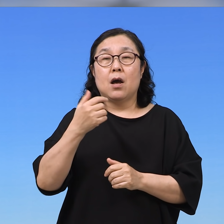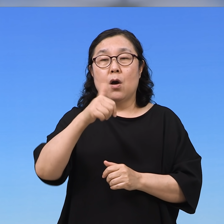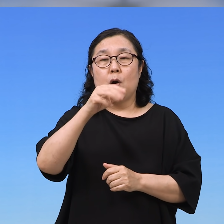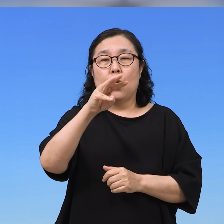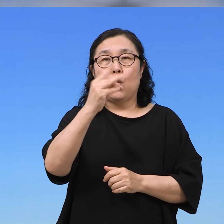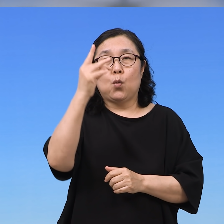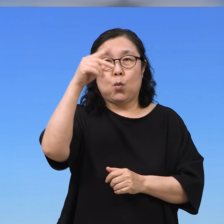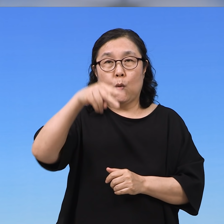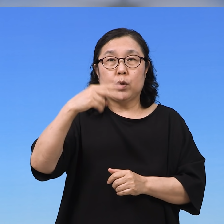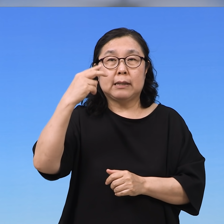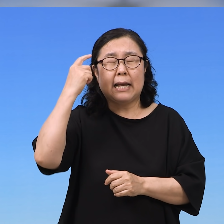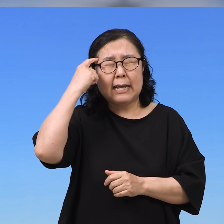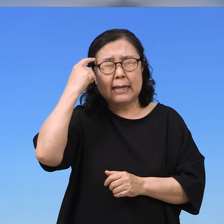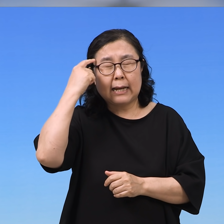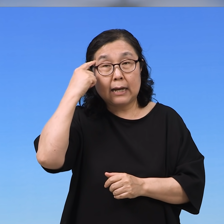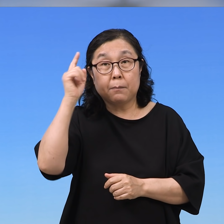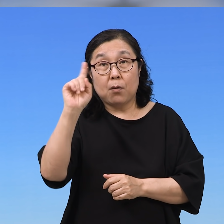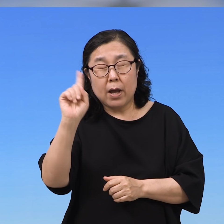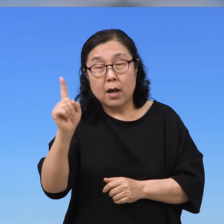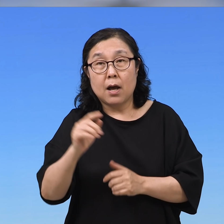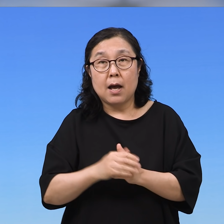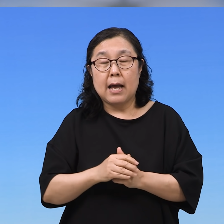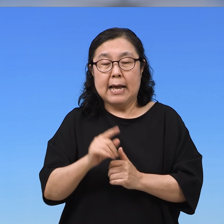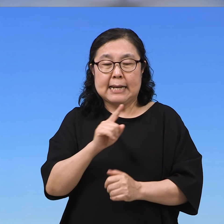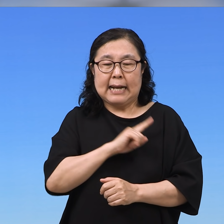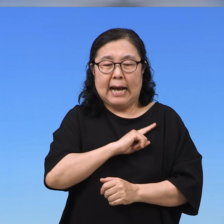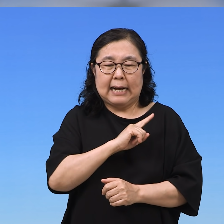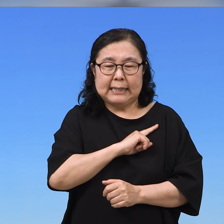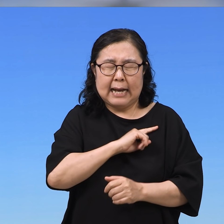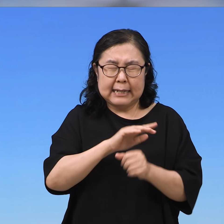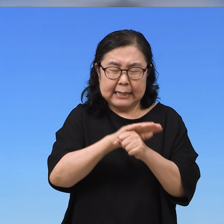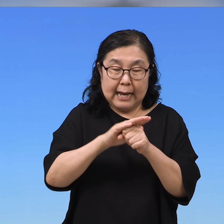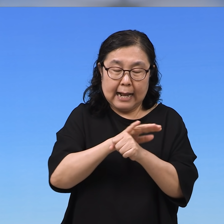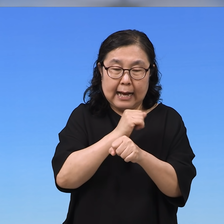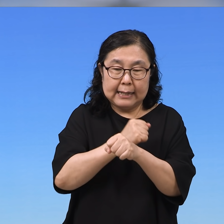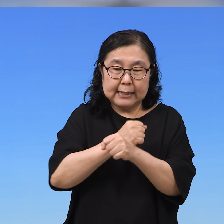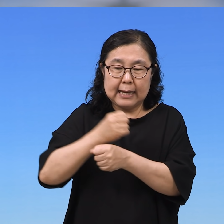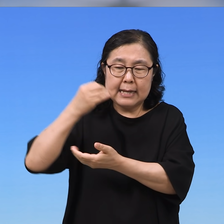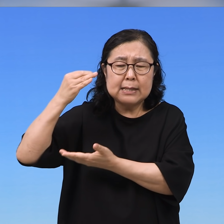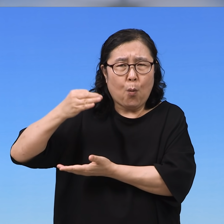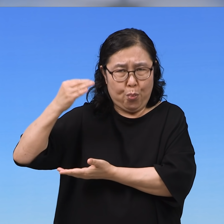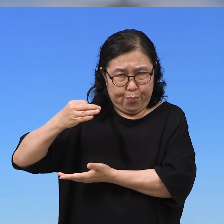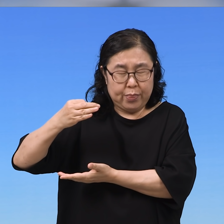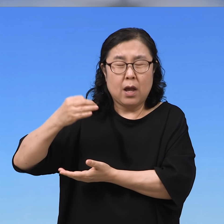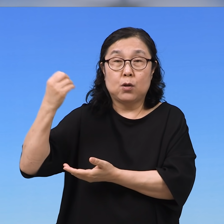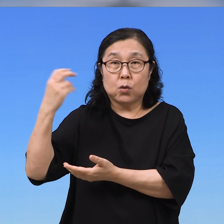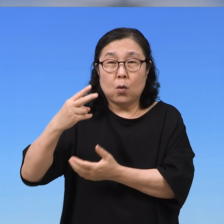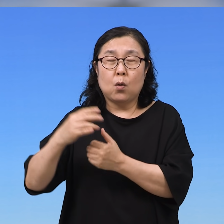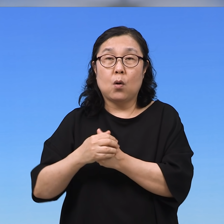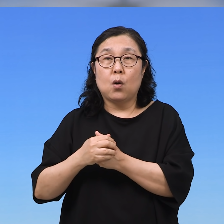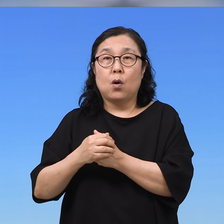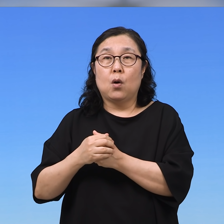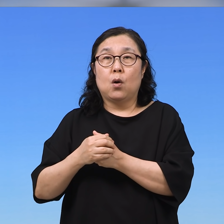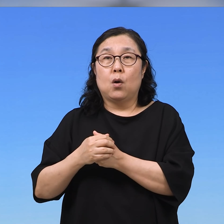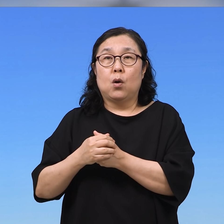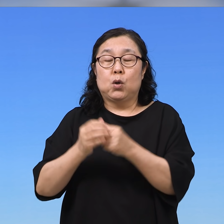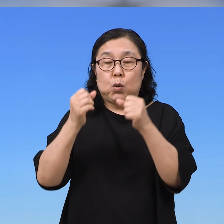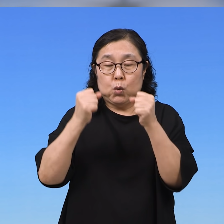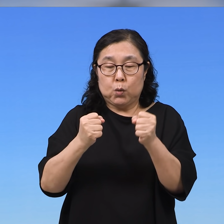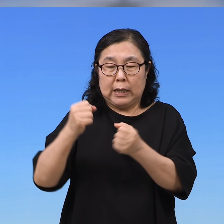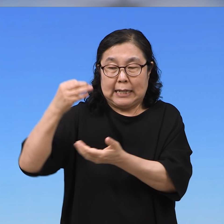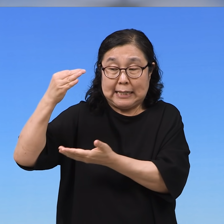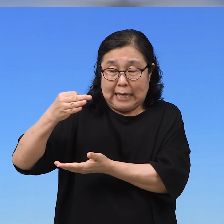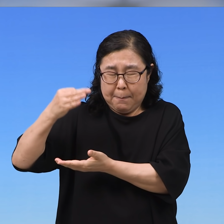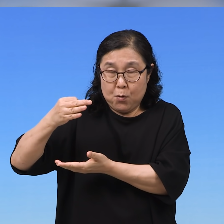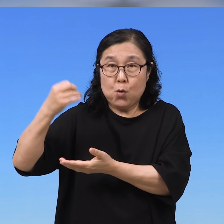가졌습니까? 가장 사랑하고 가장 중요하게 여겼던 것도 재물이고요, 이 뭐 롯의 존재